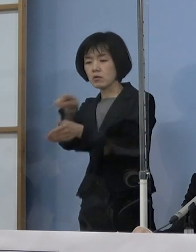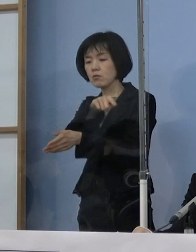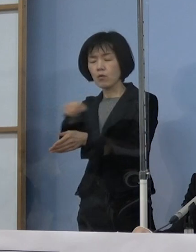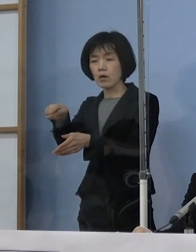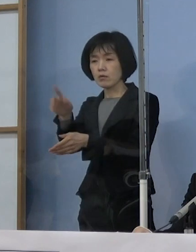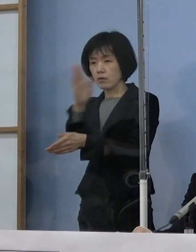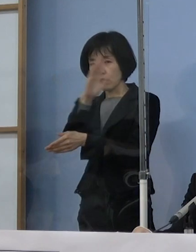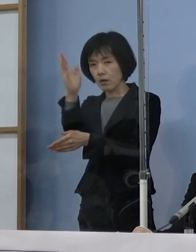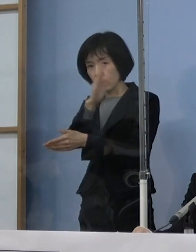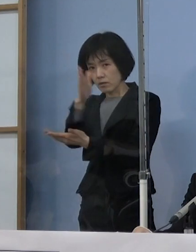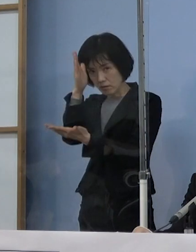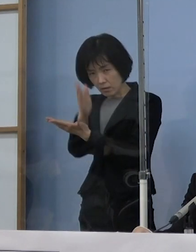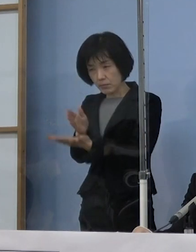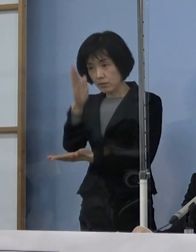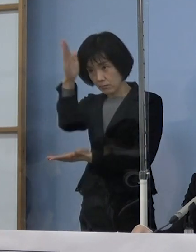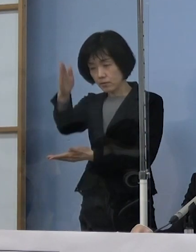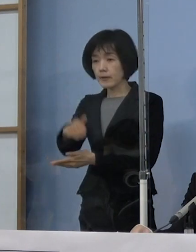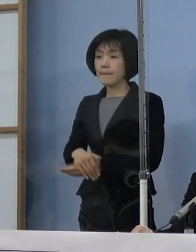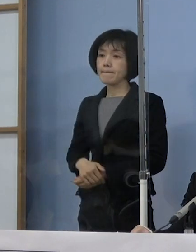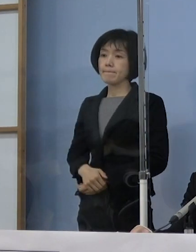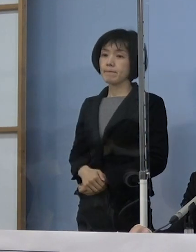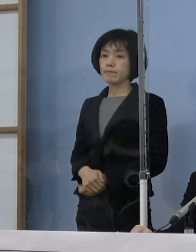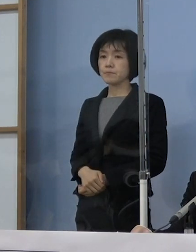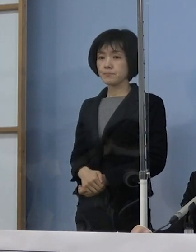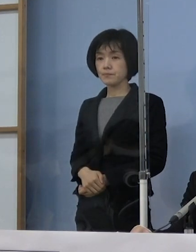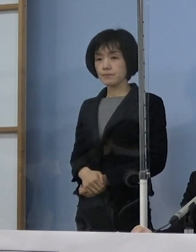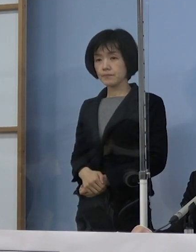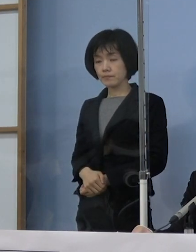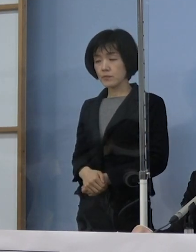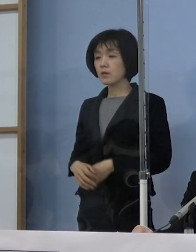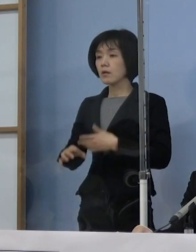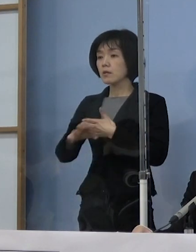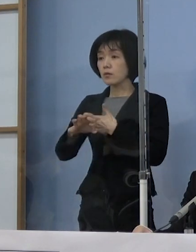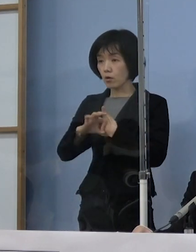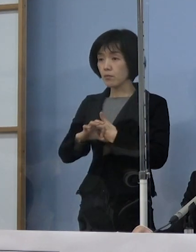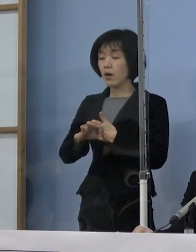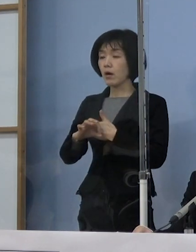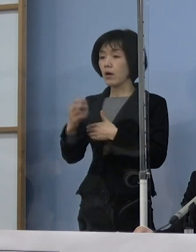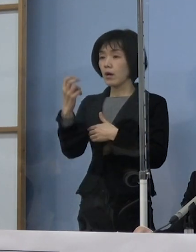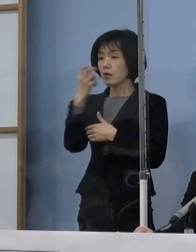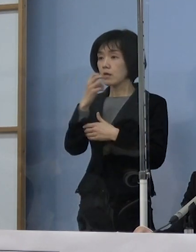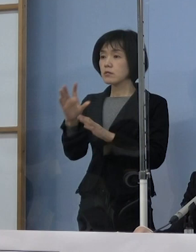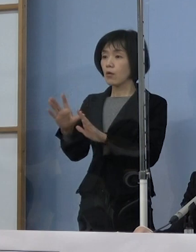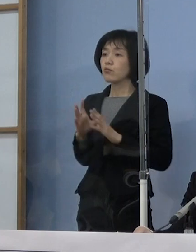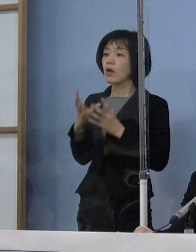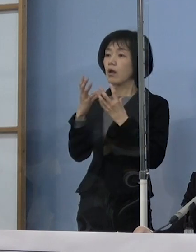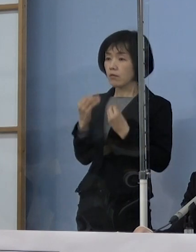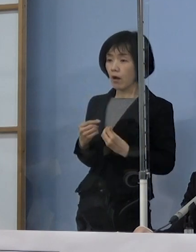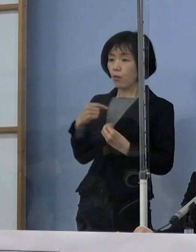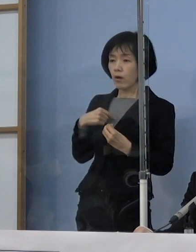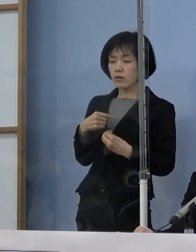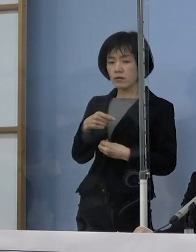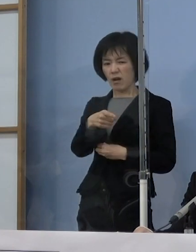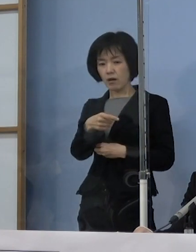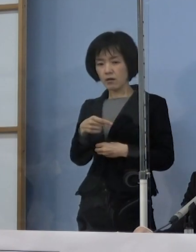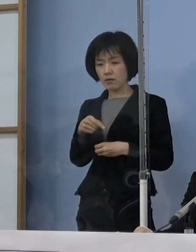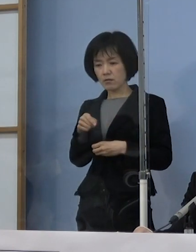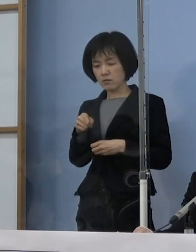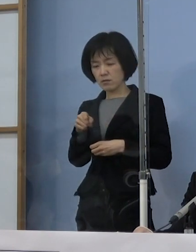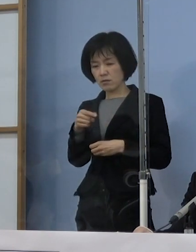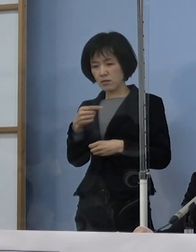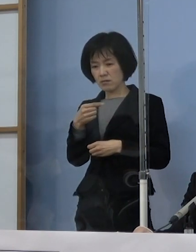よう、改めてお願いを申し上げます。例えば、検査を受けただけで危ないんじゃないかと